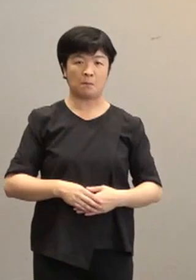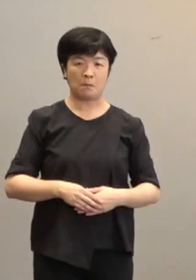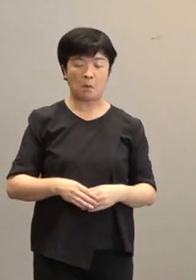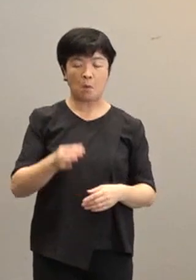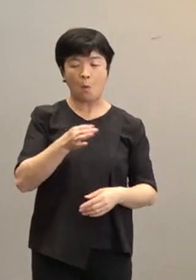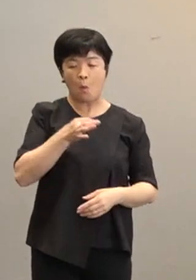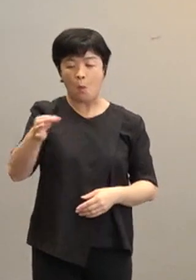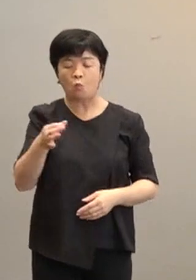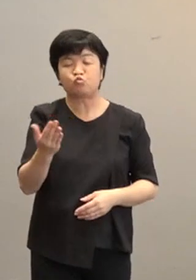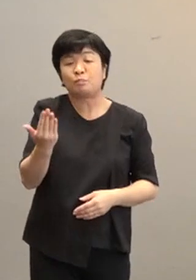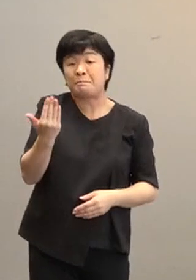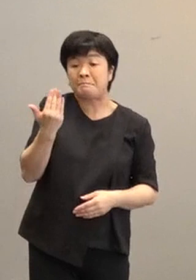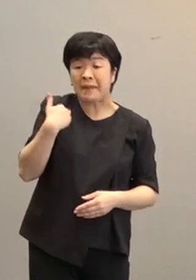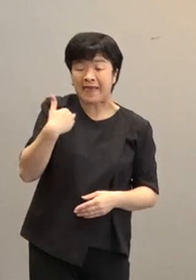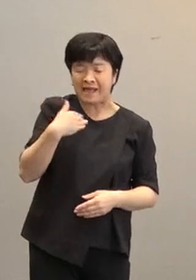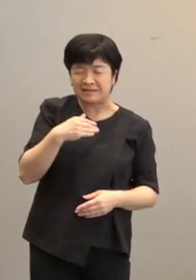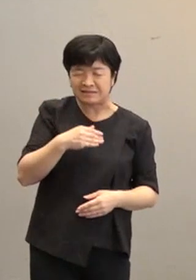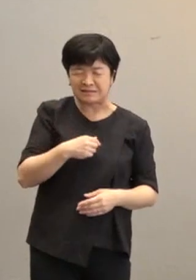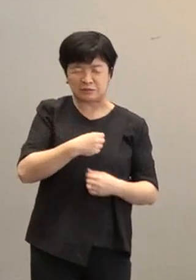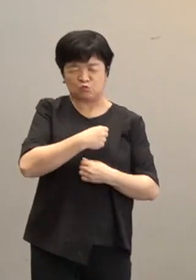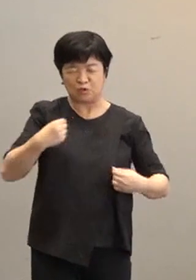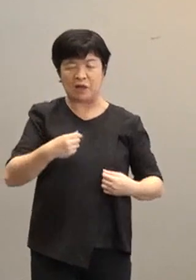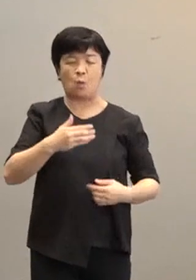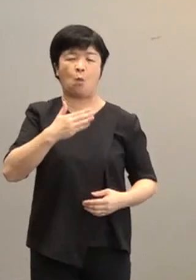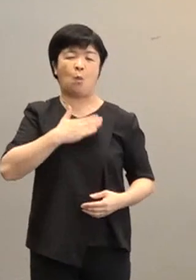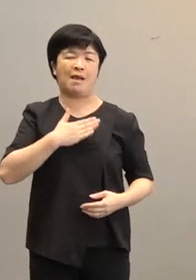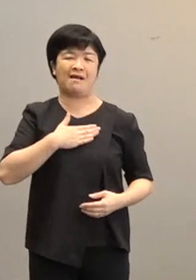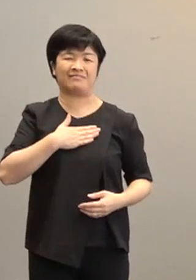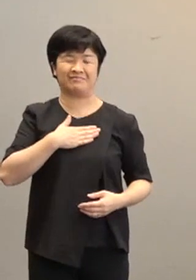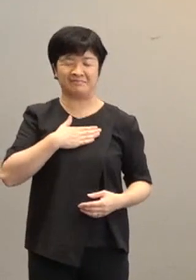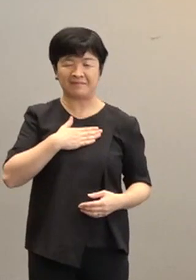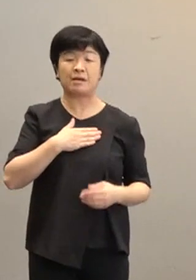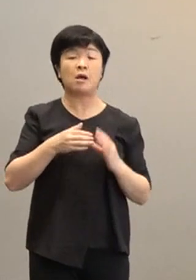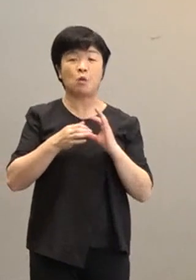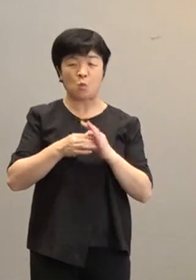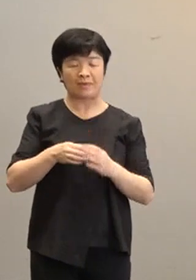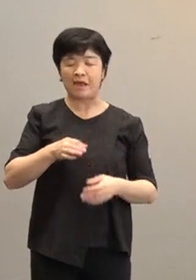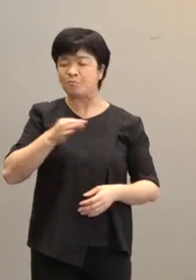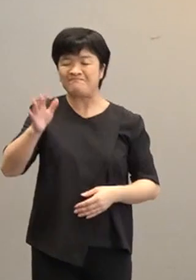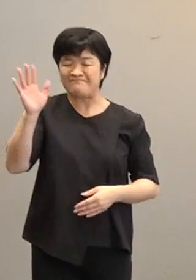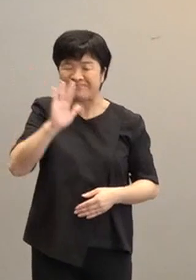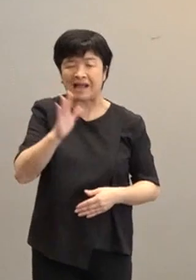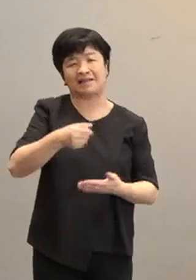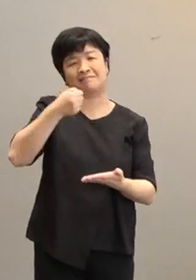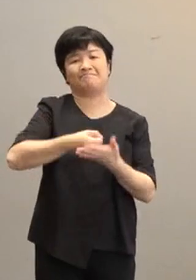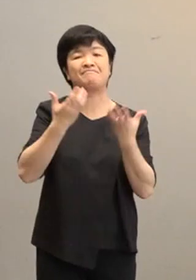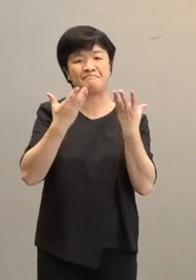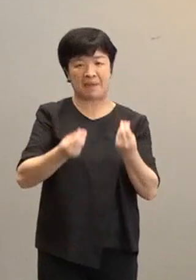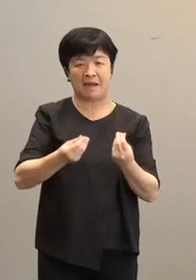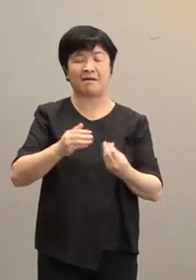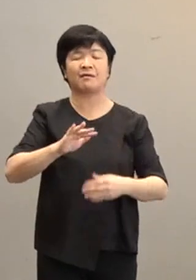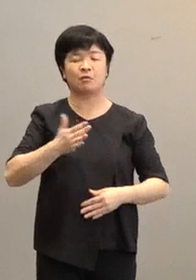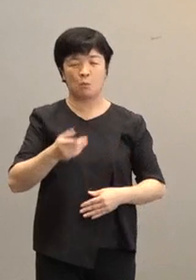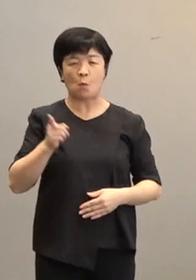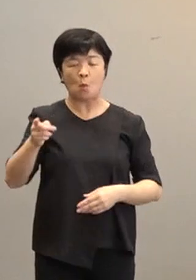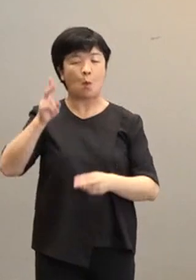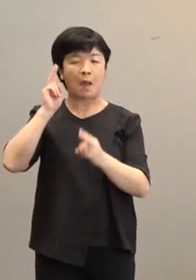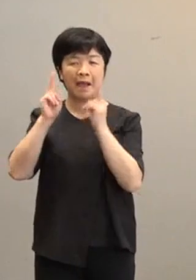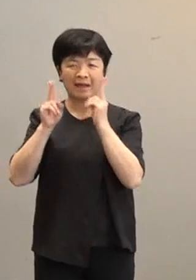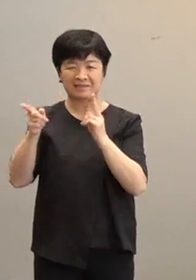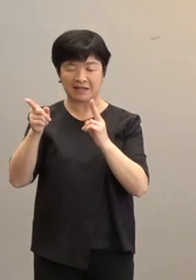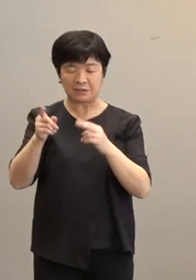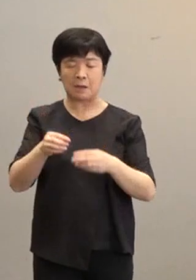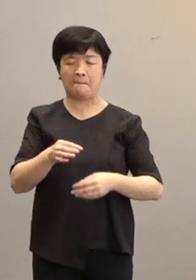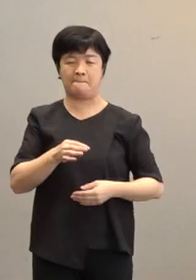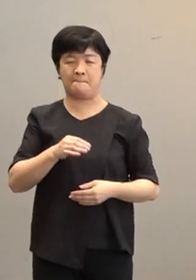に不正と判断して全額不交付決定をいたしましたけれども、この事業者に対してはですね、しっかりと交付済みのもの